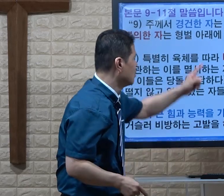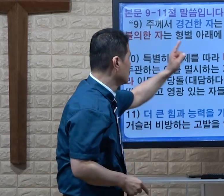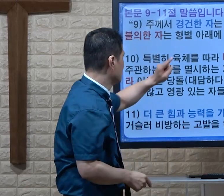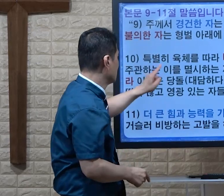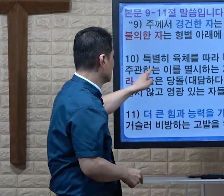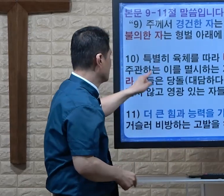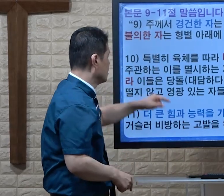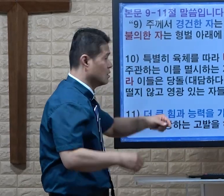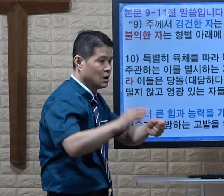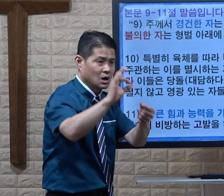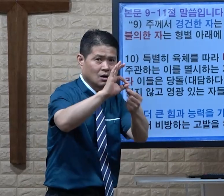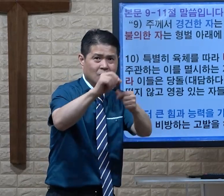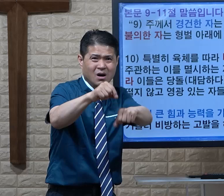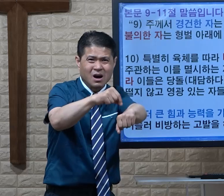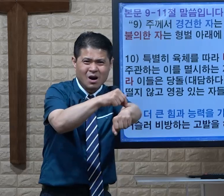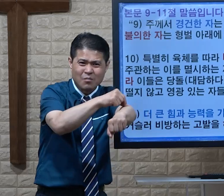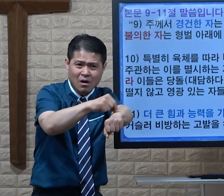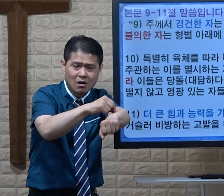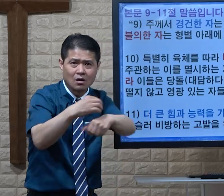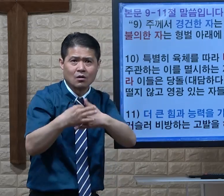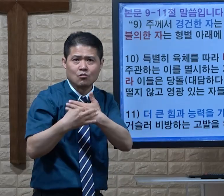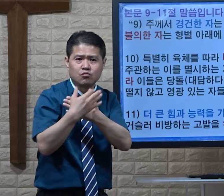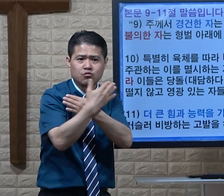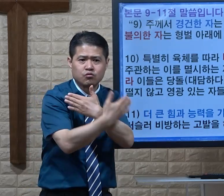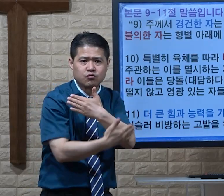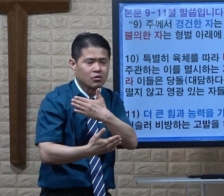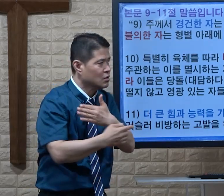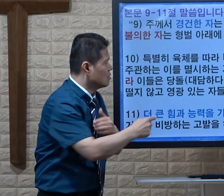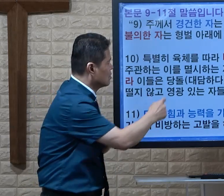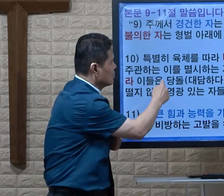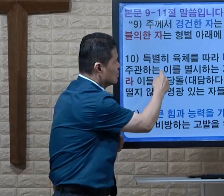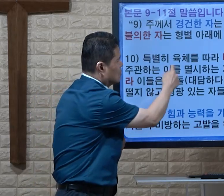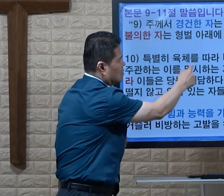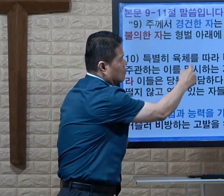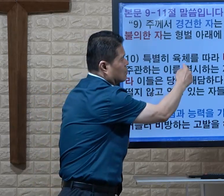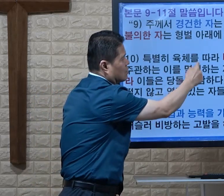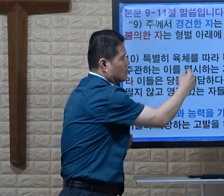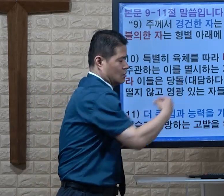글을 썼기 때문입니다. 10절에는 특별히